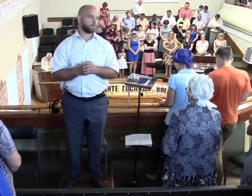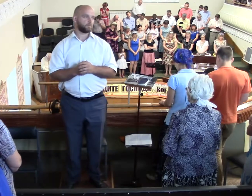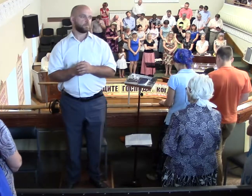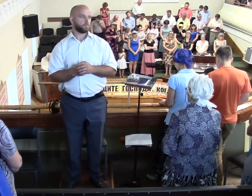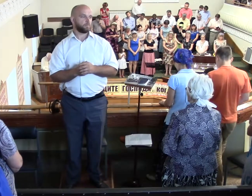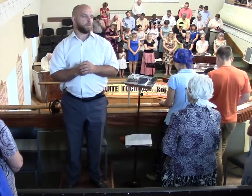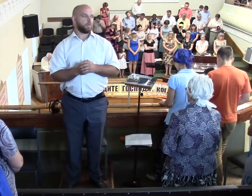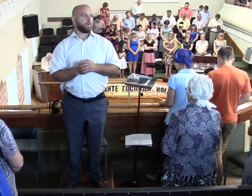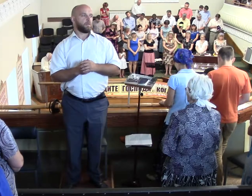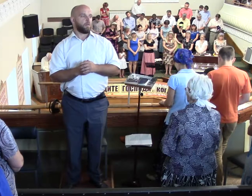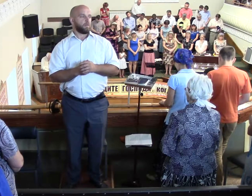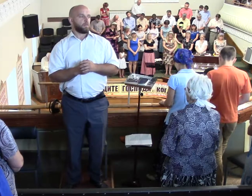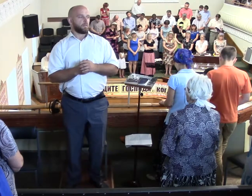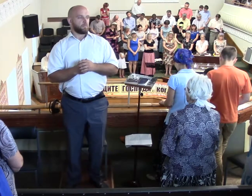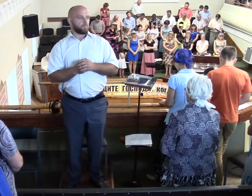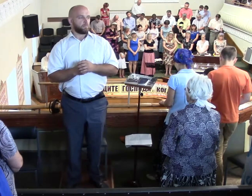за Иисуса Христа,